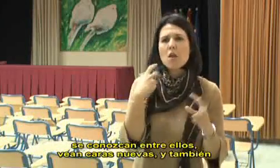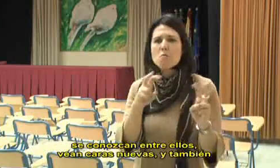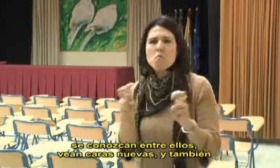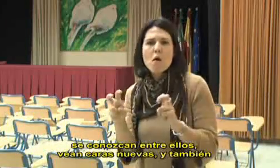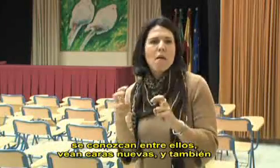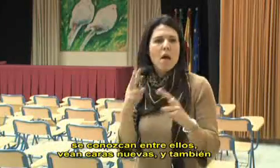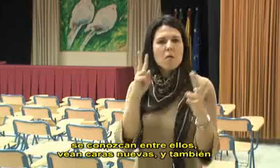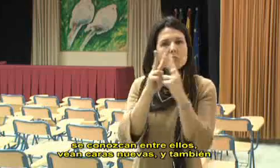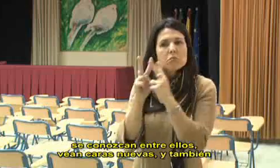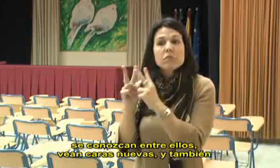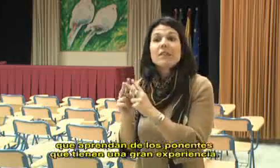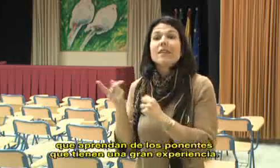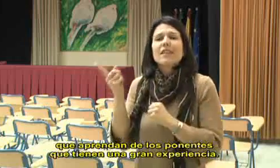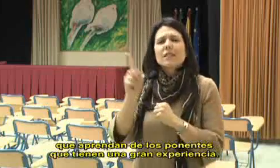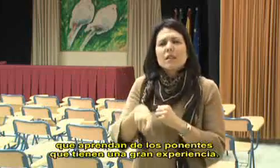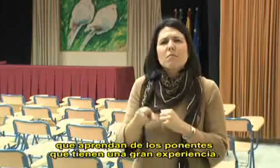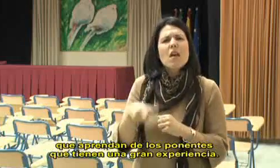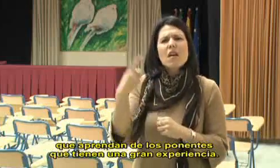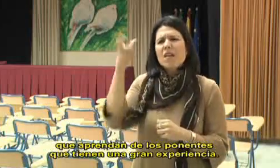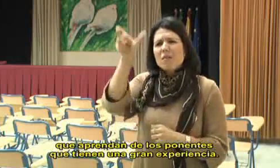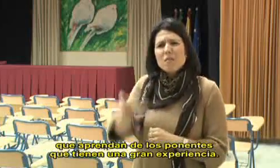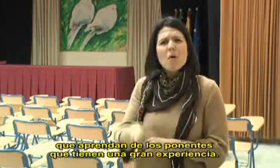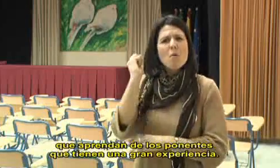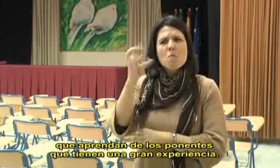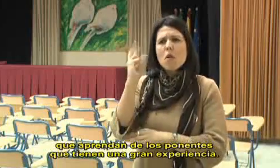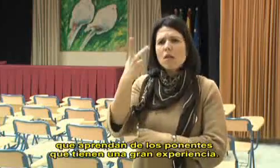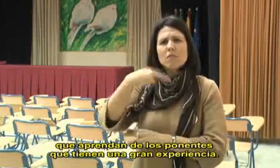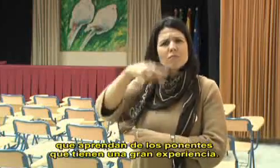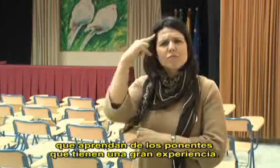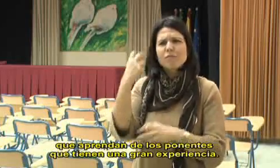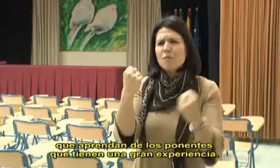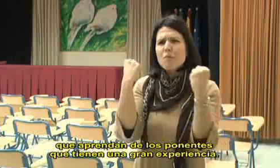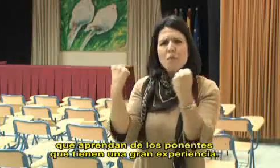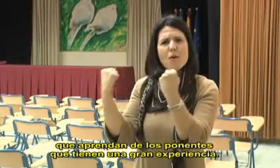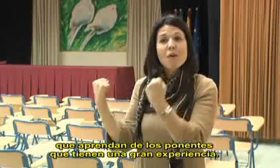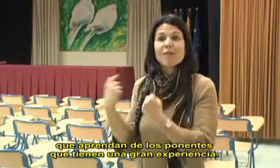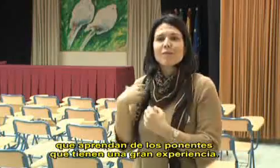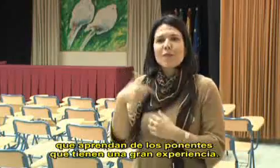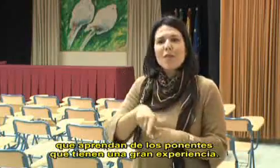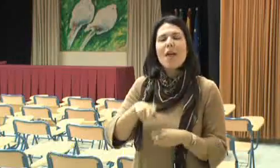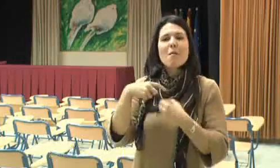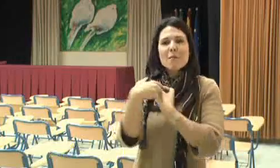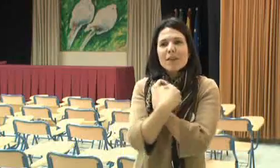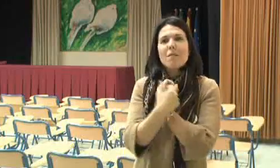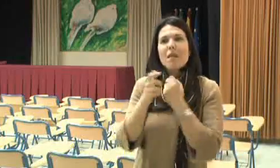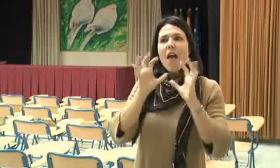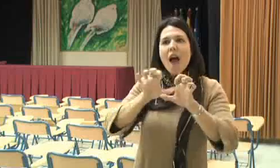vean caras nuevas y también que aprendan de los ponentes que tienen una gran experiencia.